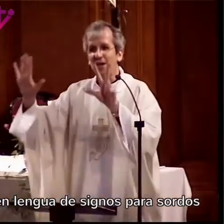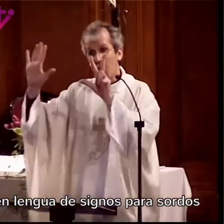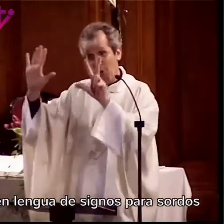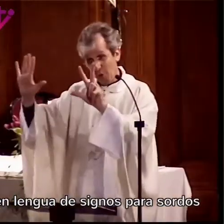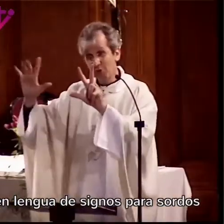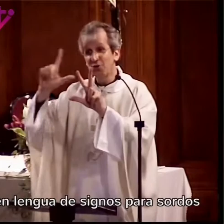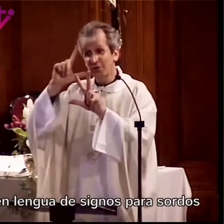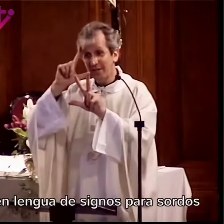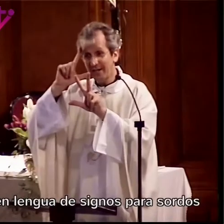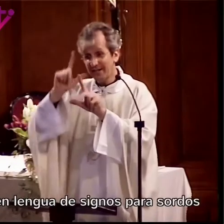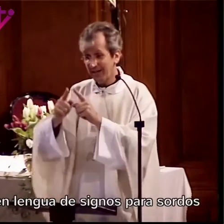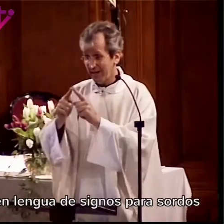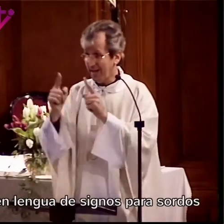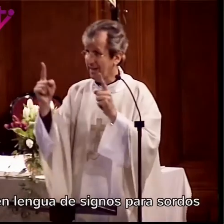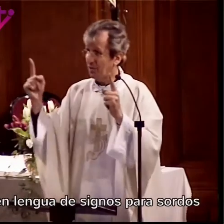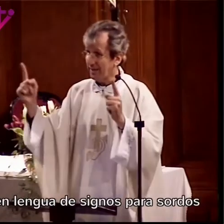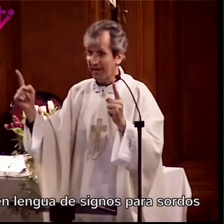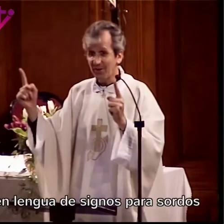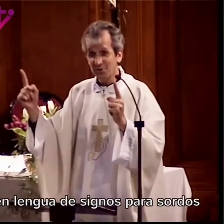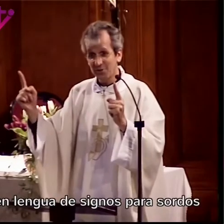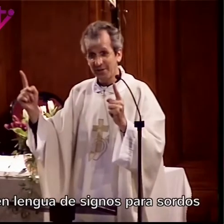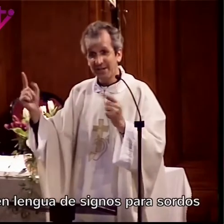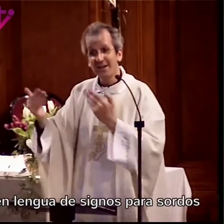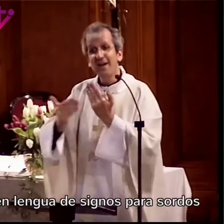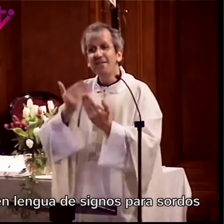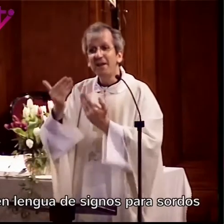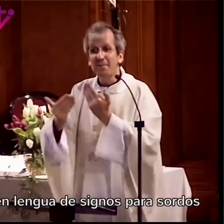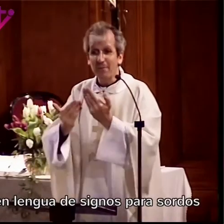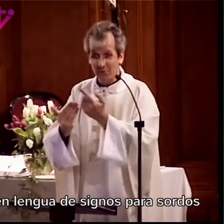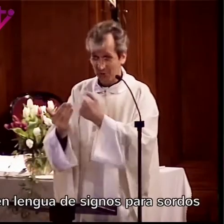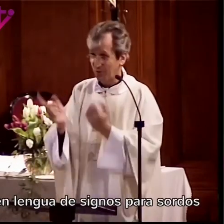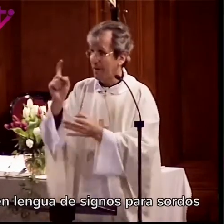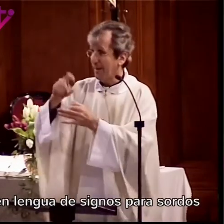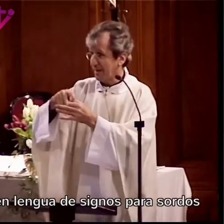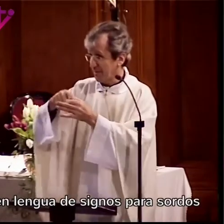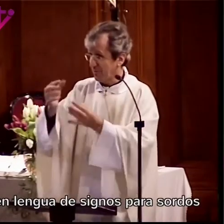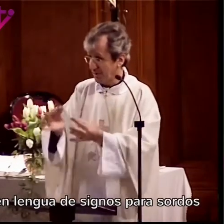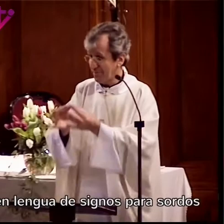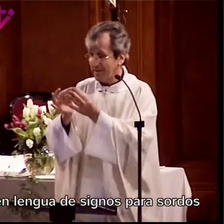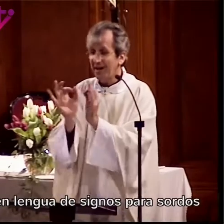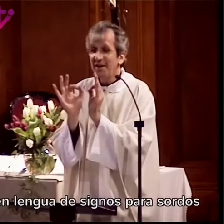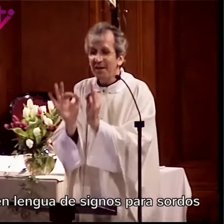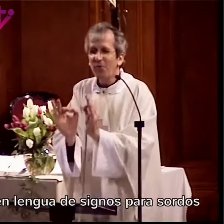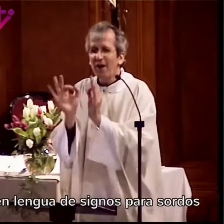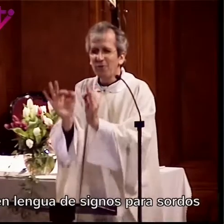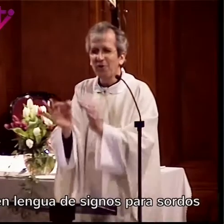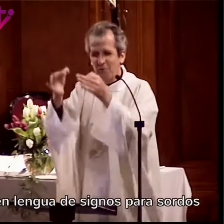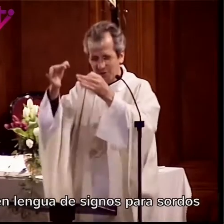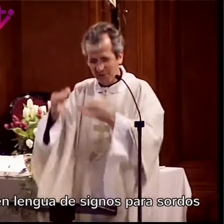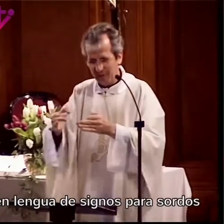ocho días en que durante aquellos ocho días celebramos los que participamos de la misa igual, igual como si fuera